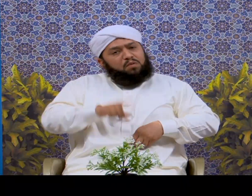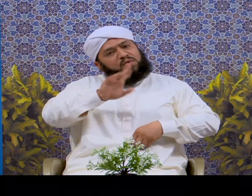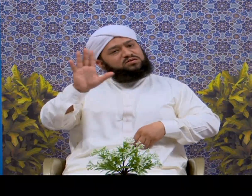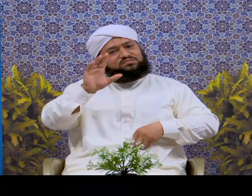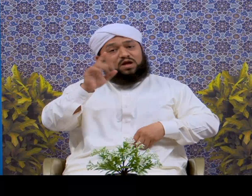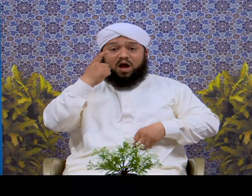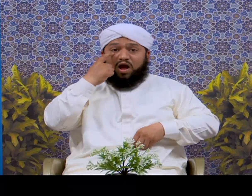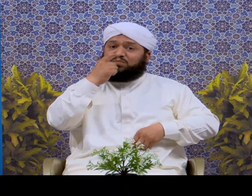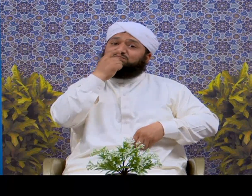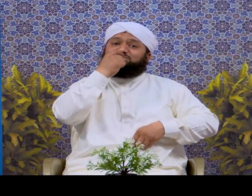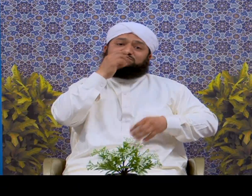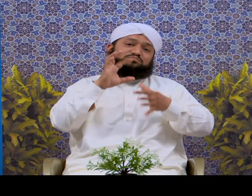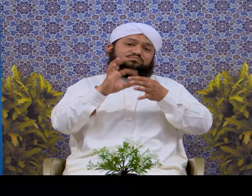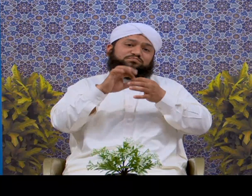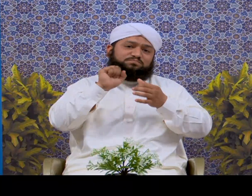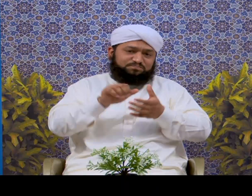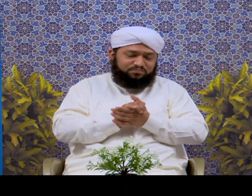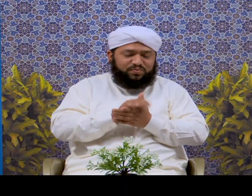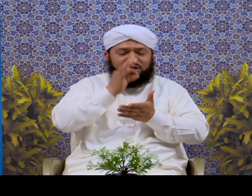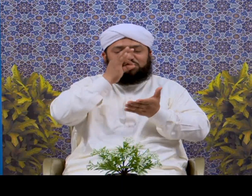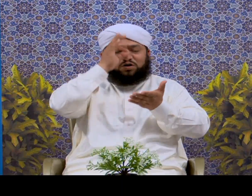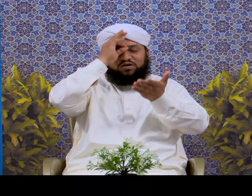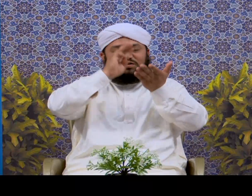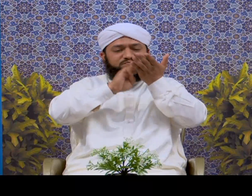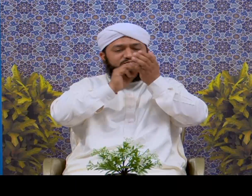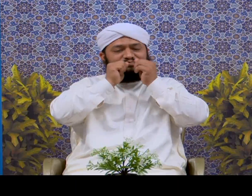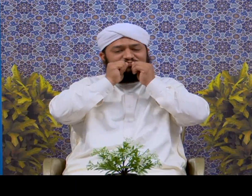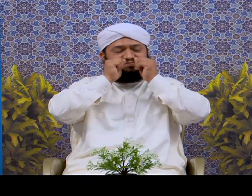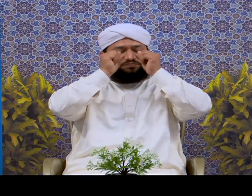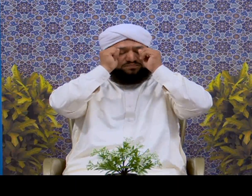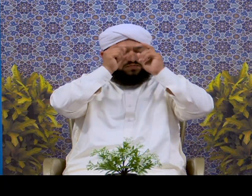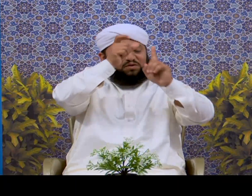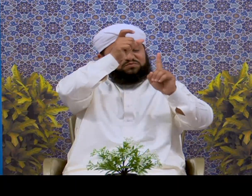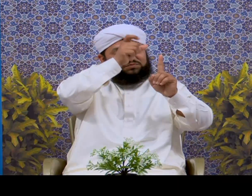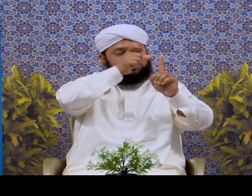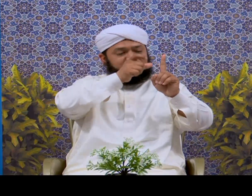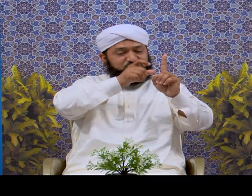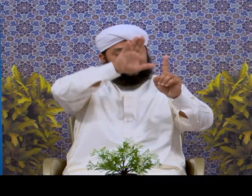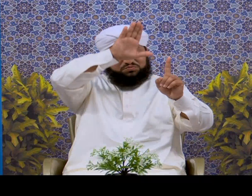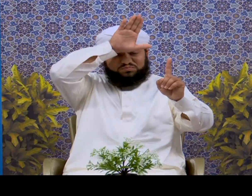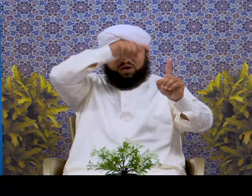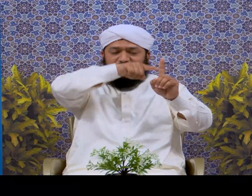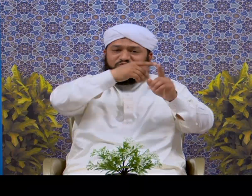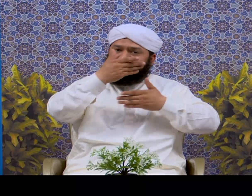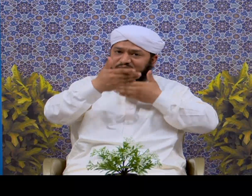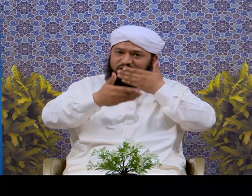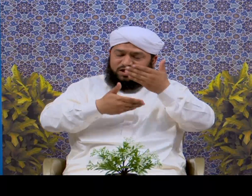روزہ رکھیے۔ ہمارے آقا و مولا محمد مصطفیٰ صلی اللہ علیہ وآلہ وسلم فرماتے ہیں، عورت